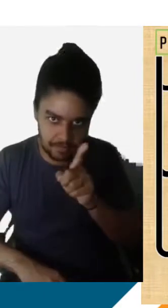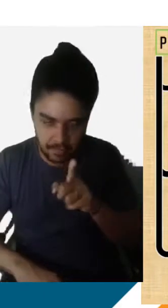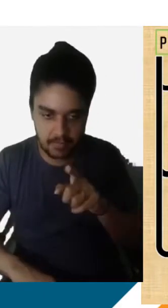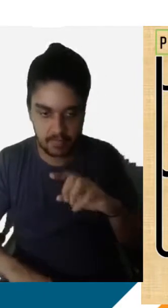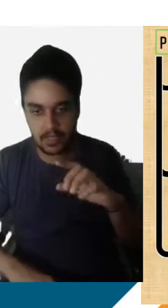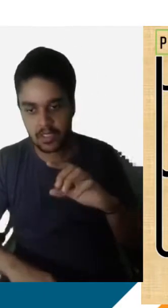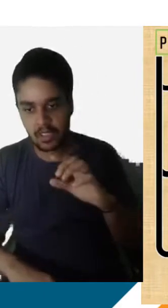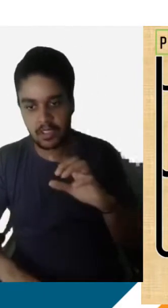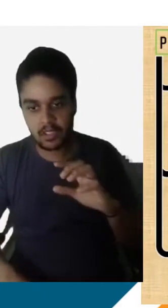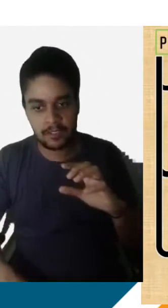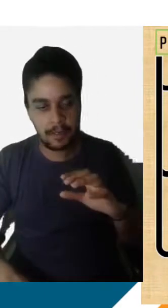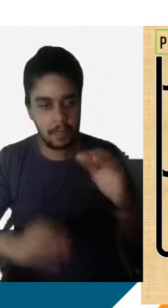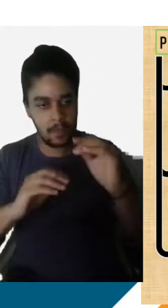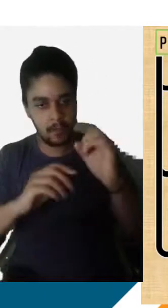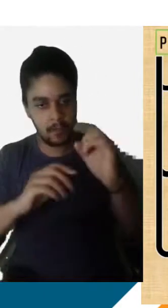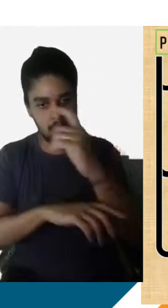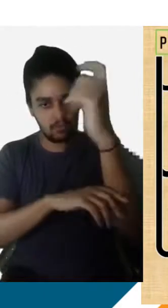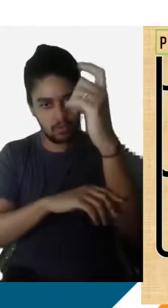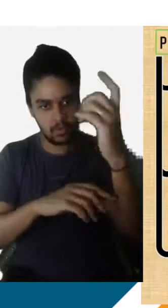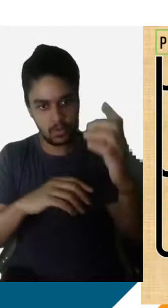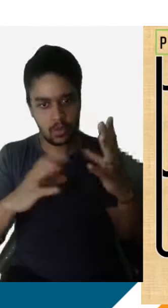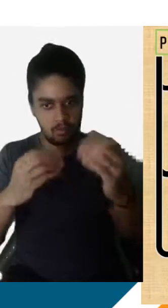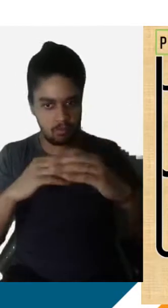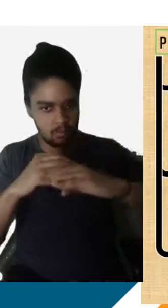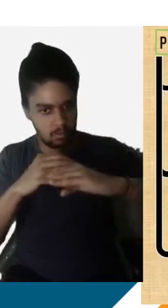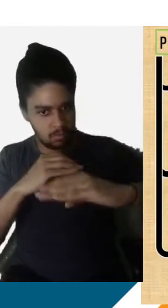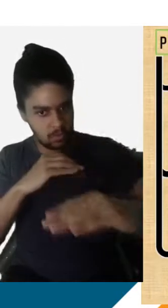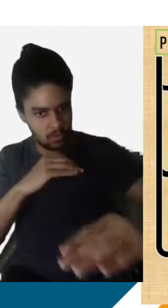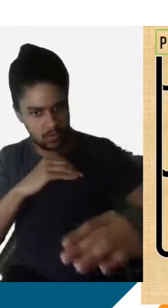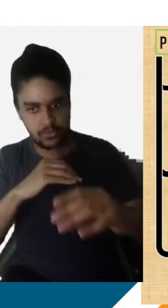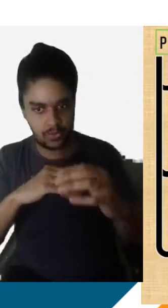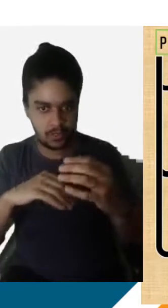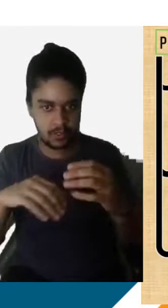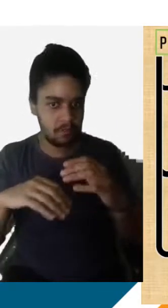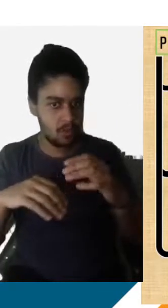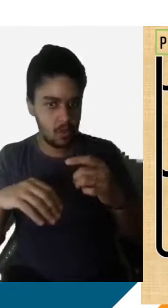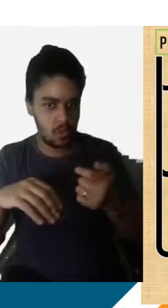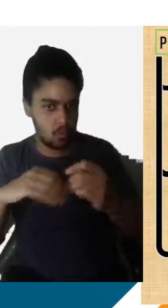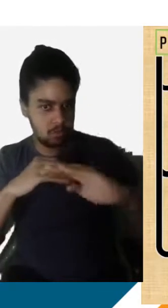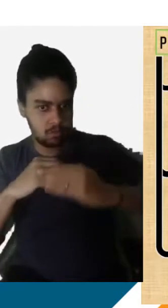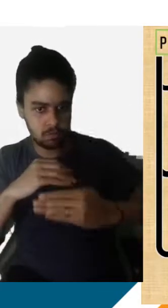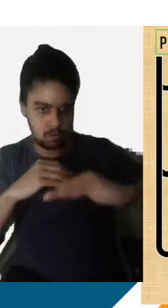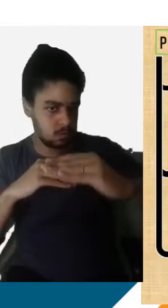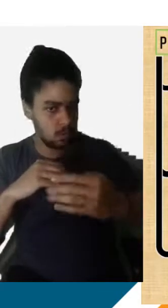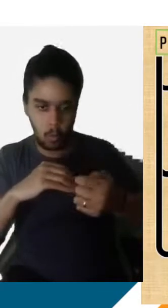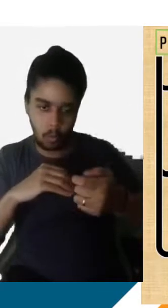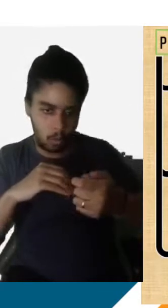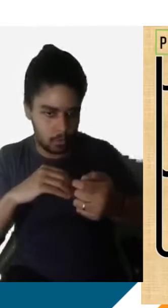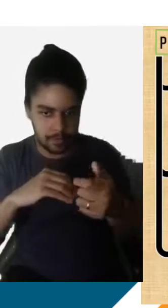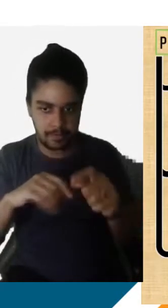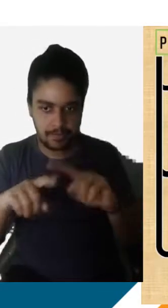imagem, uma superfície topográfica elevada, relativamente plana, com poucas ondulações,